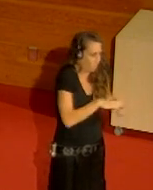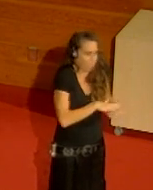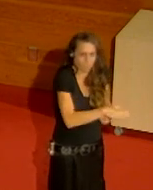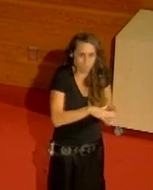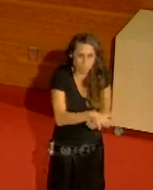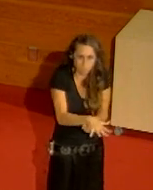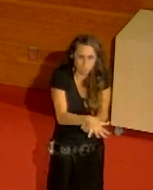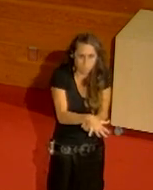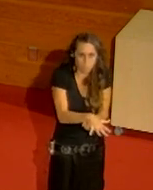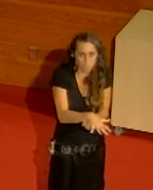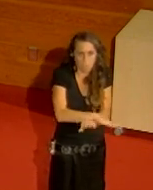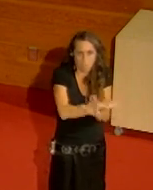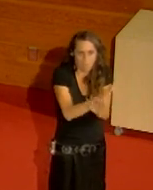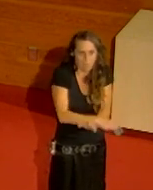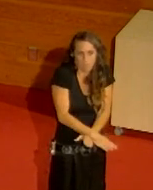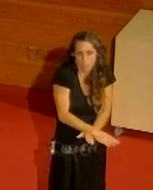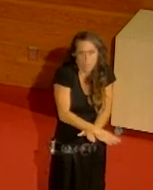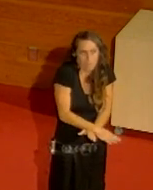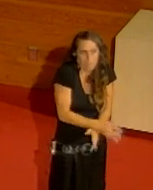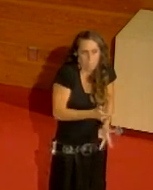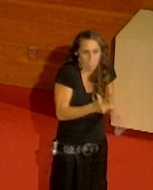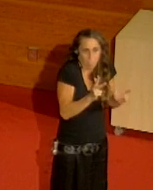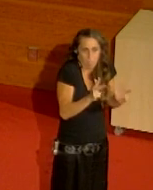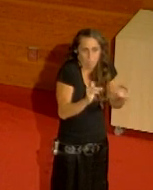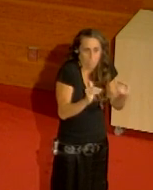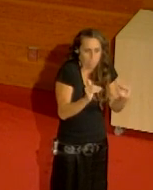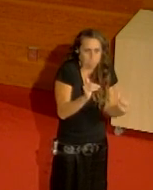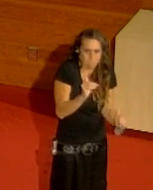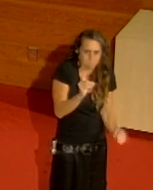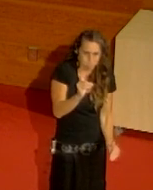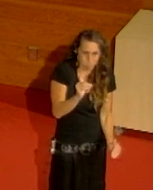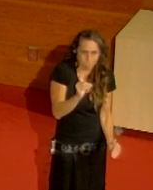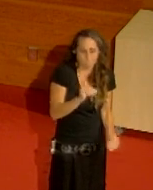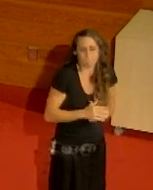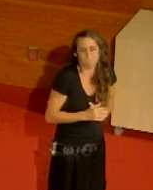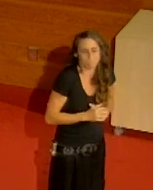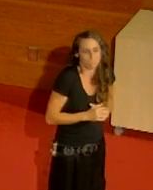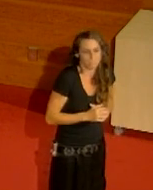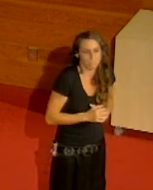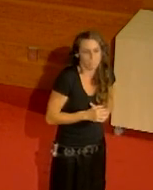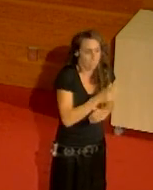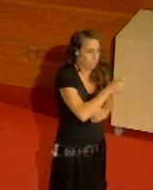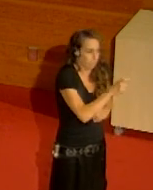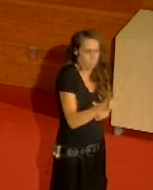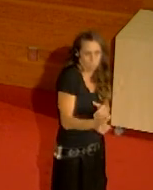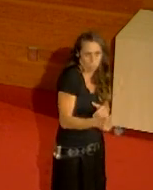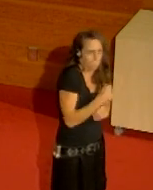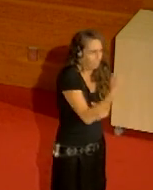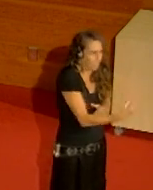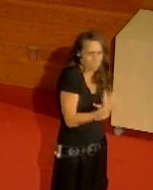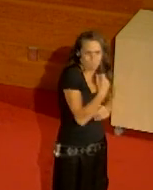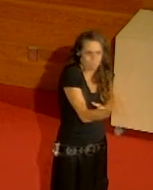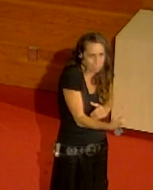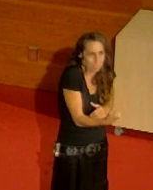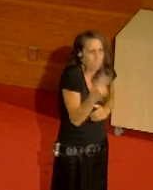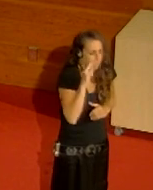perder sus valores democráticos y es lo que a toda a los a los cientos de miles de personas que hemos visto en los últimos meses